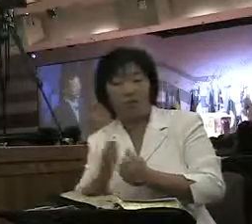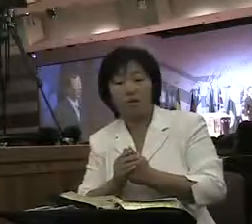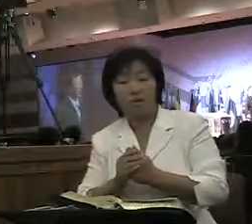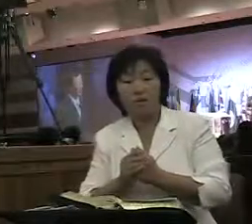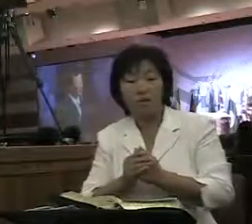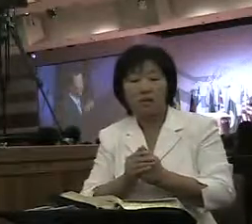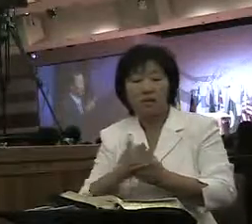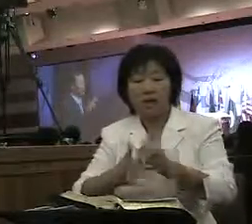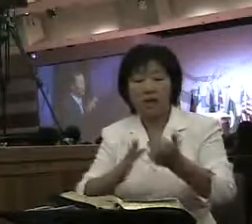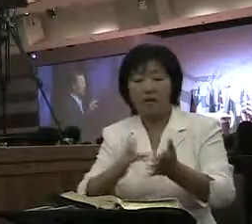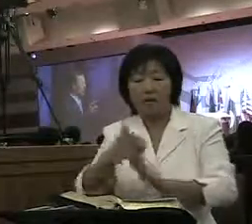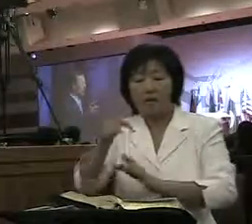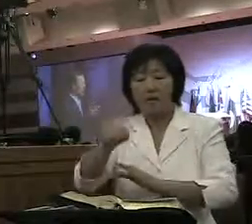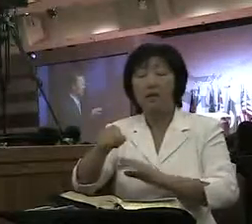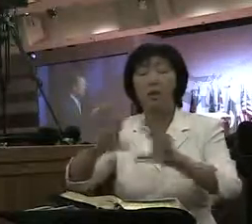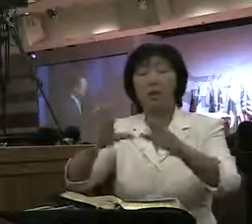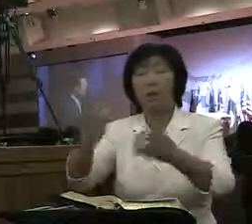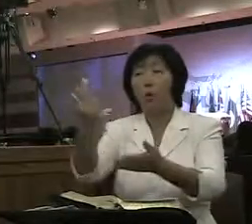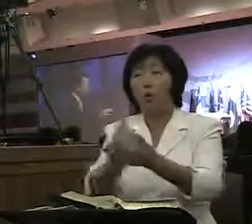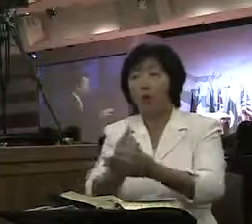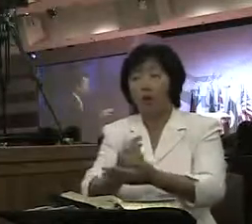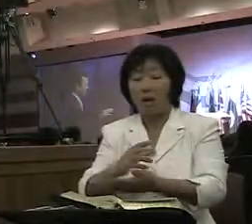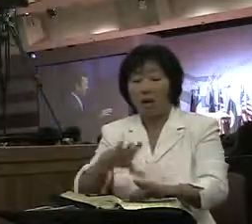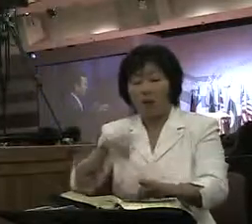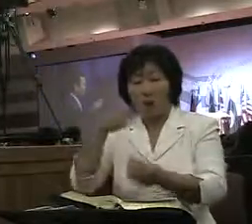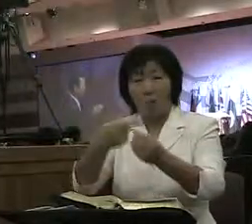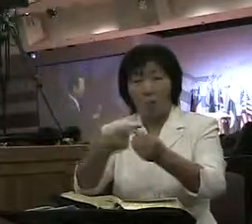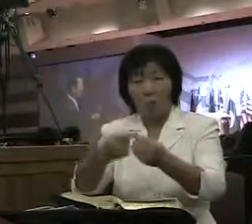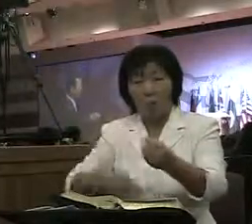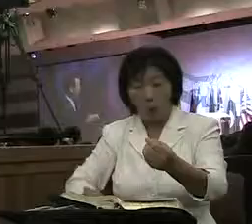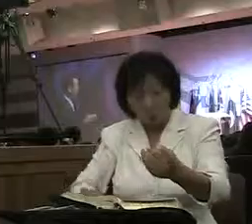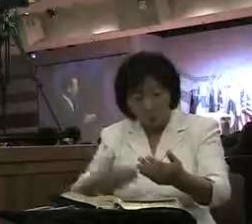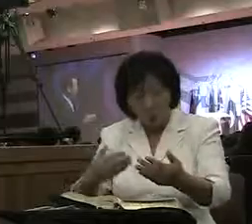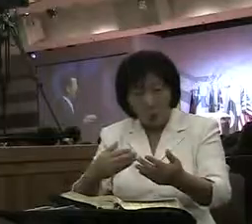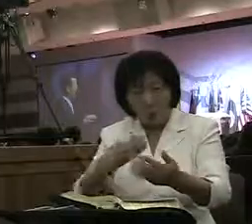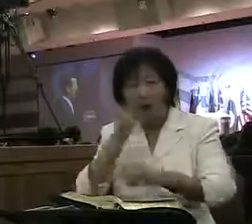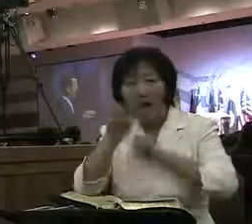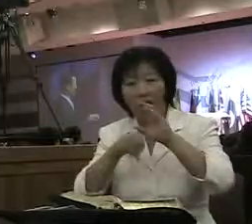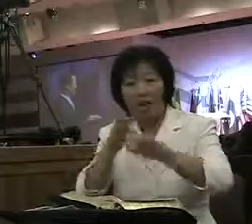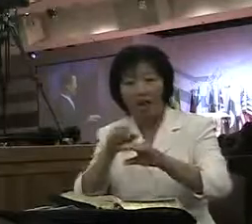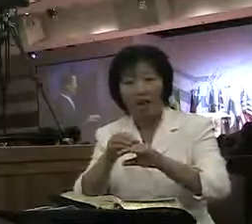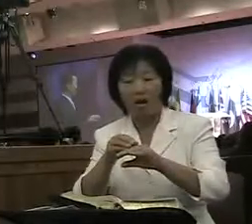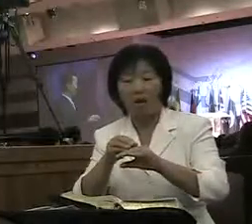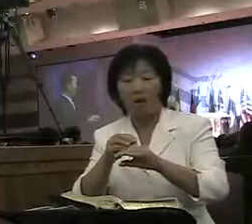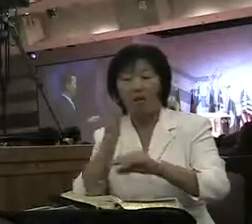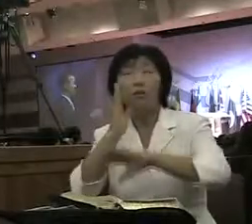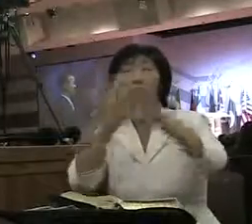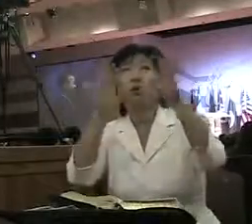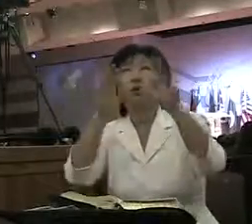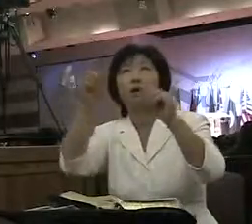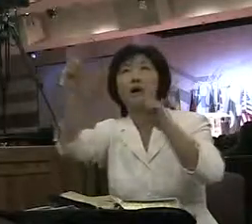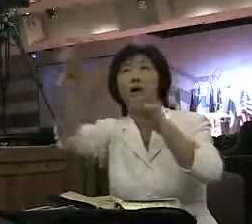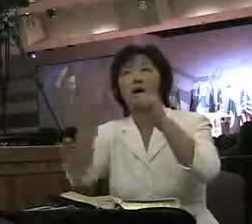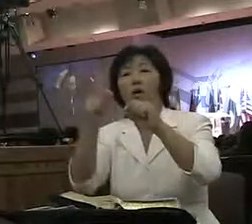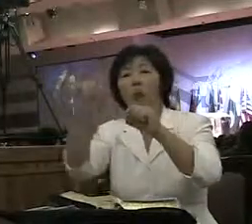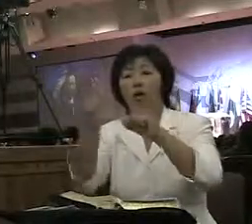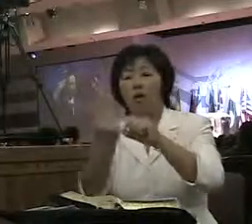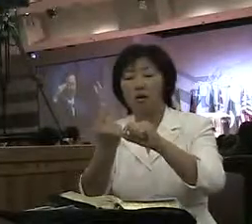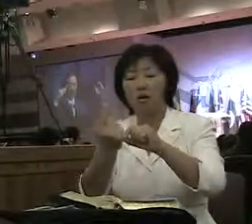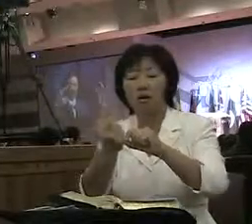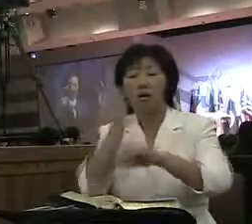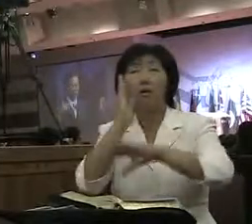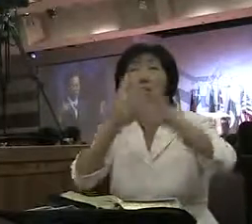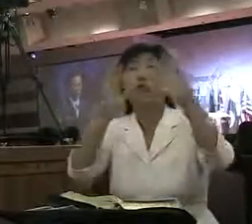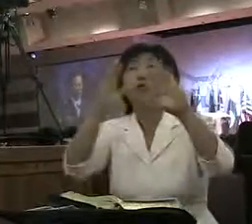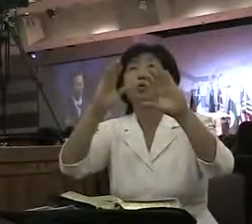예수님께서 이 세상에 오셔서 처음으로 하신 말씀이 뭐죠? 회개하라. 천국이 가까웠느니라. 회개해야 됩니다. 천국이 임하고